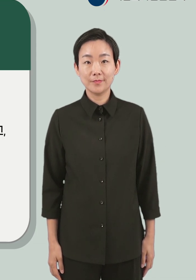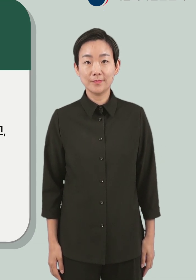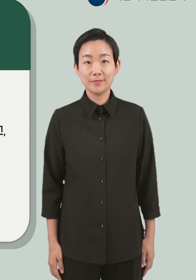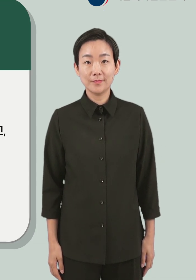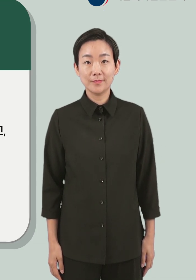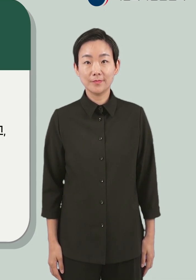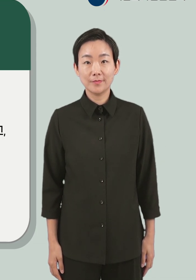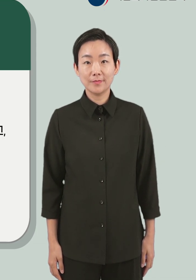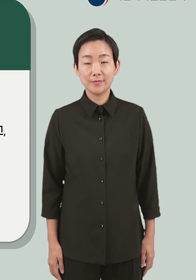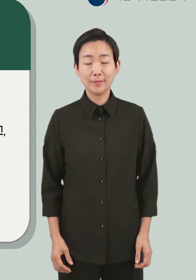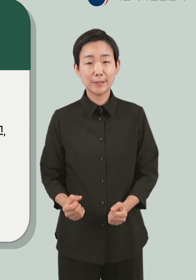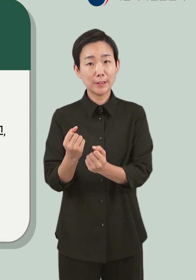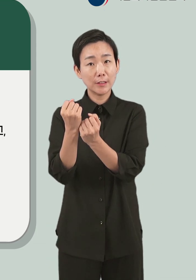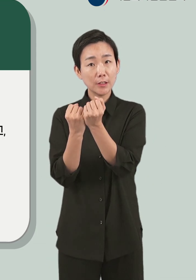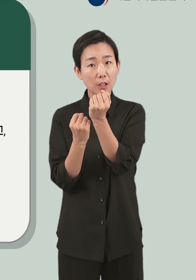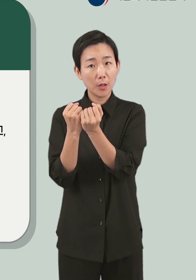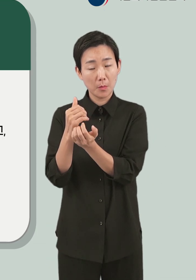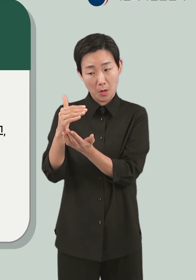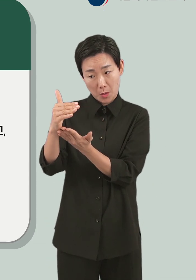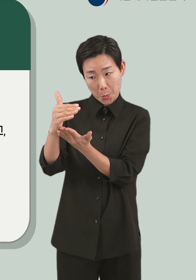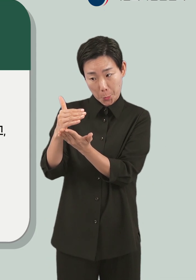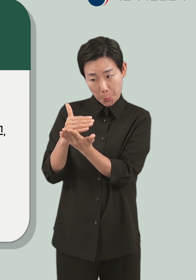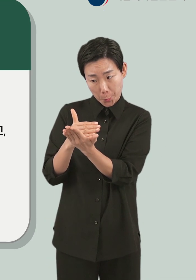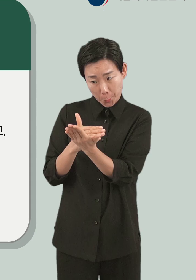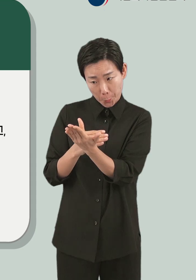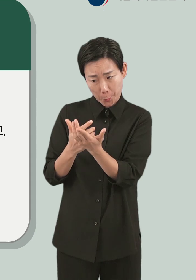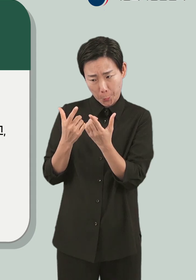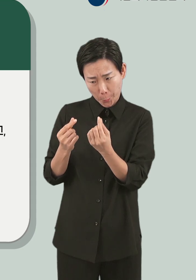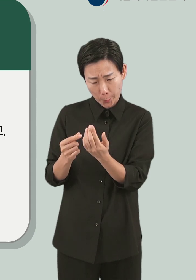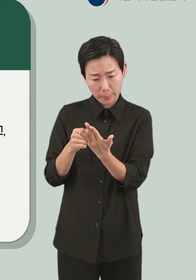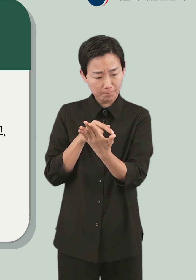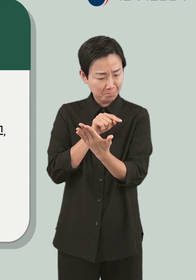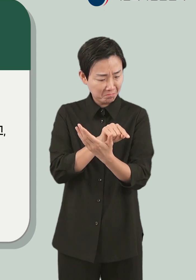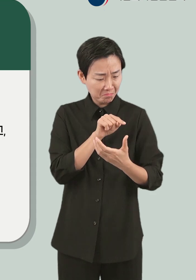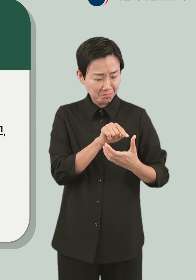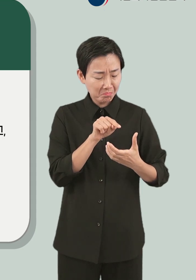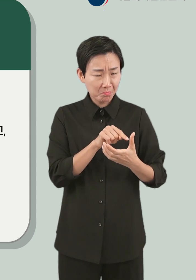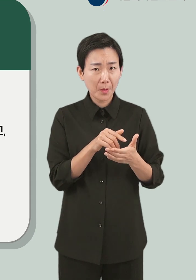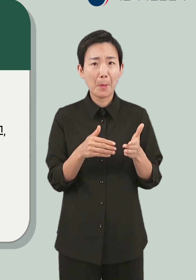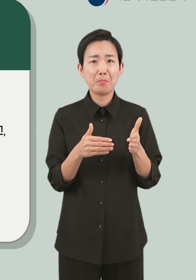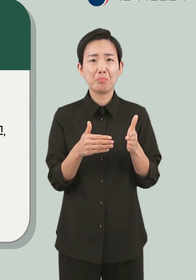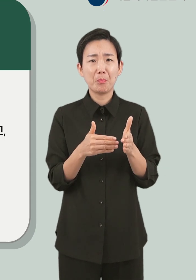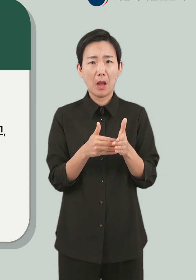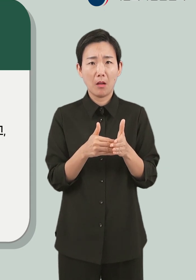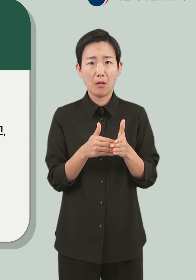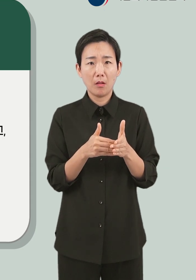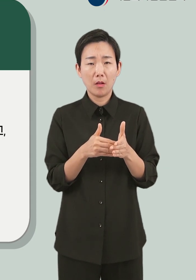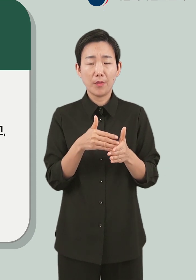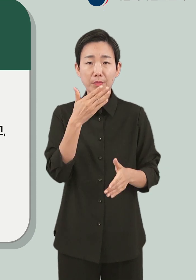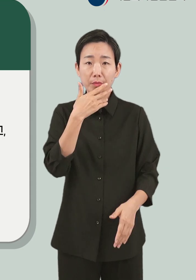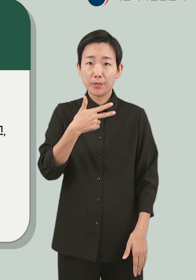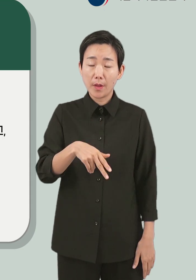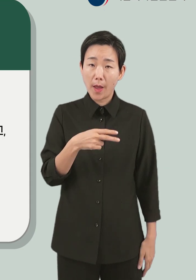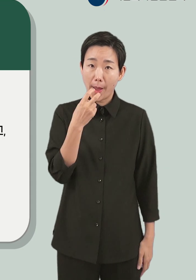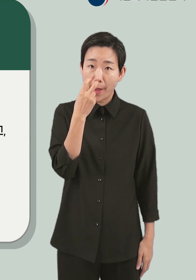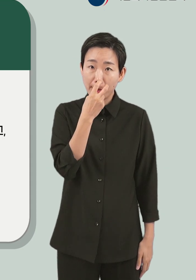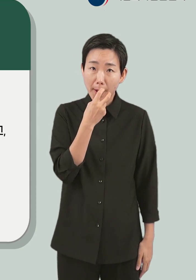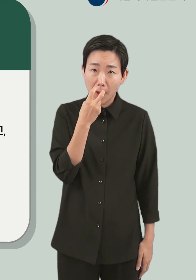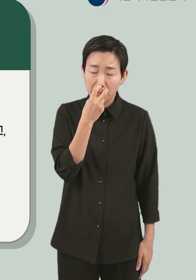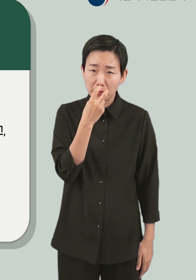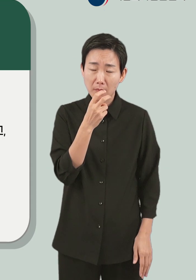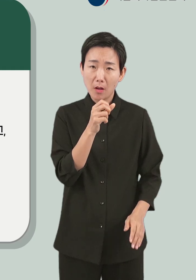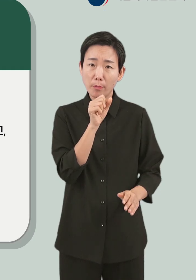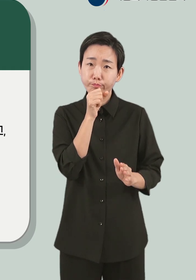사용 설명서에 안내된 방법대로 측정했더라도 실제 혈당 상태와 결과가 맞지 않거나 의문이 생기면